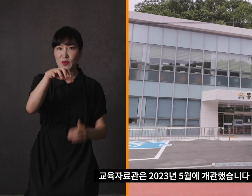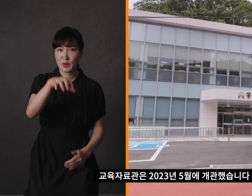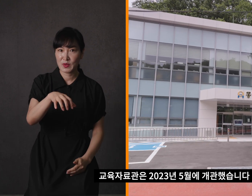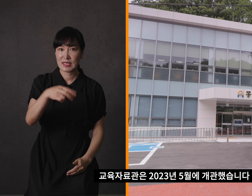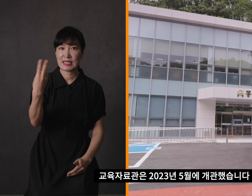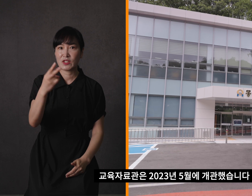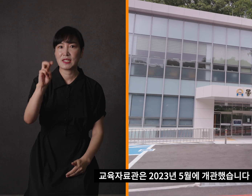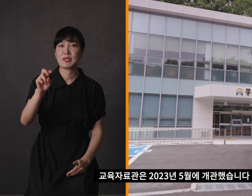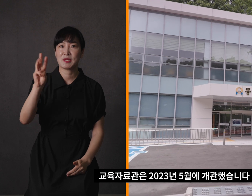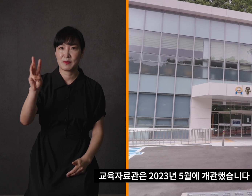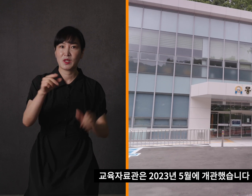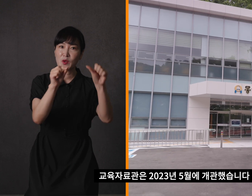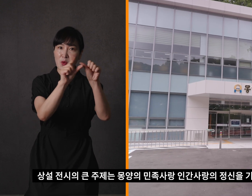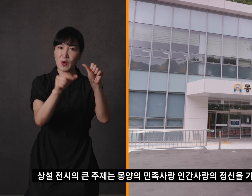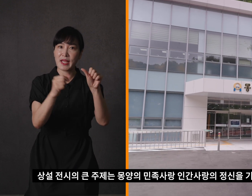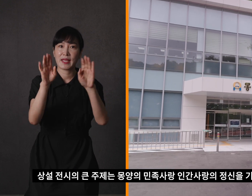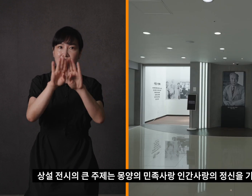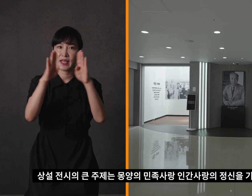2023년 5월에 개관했습니다.